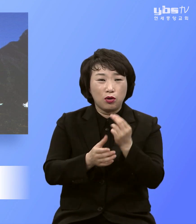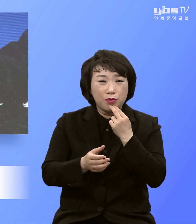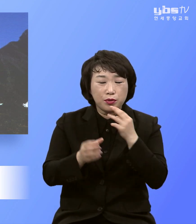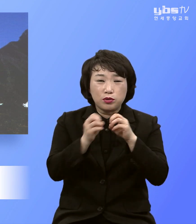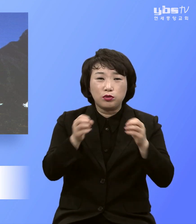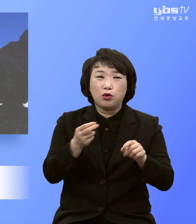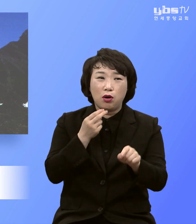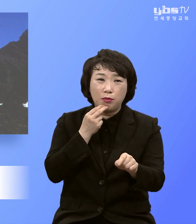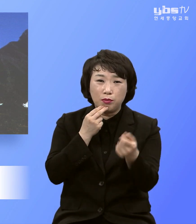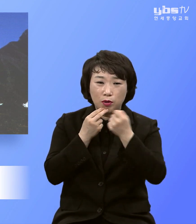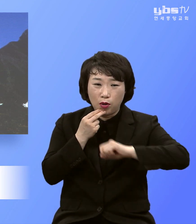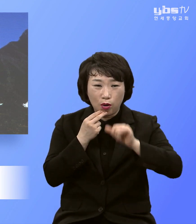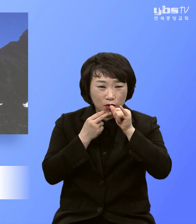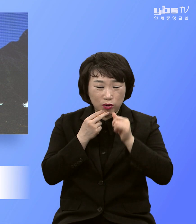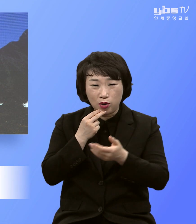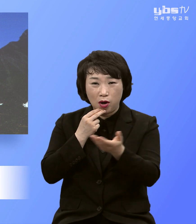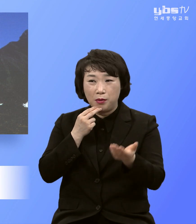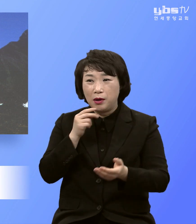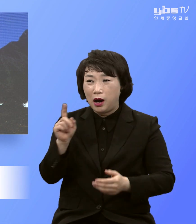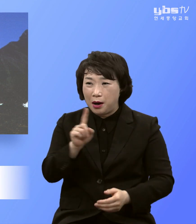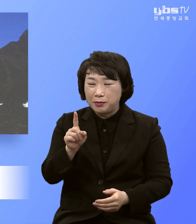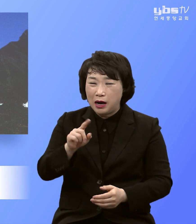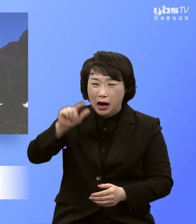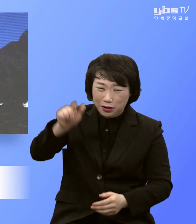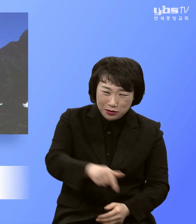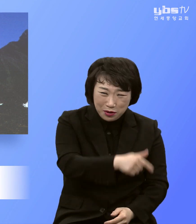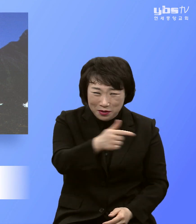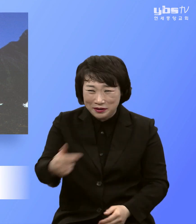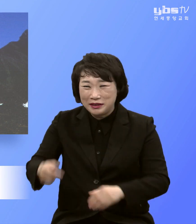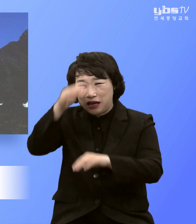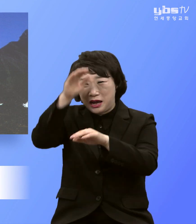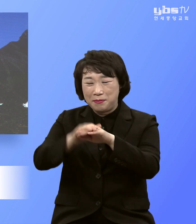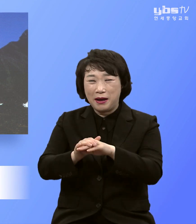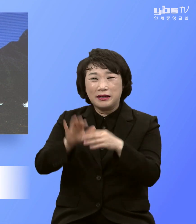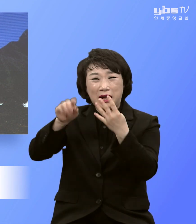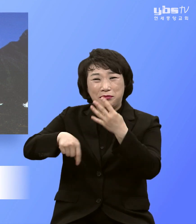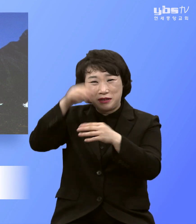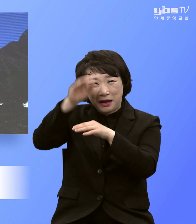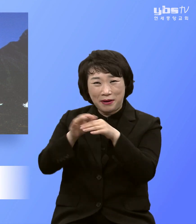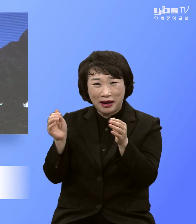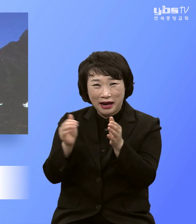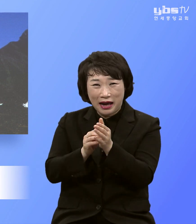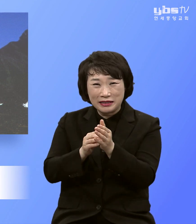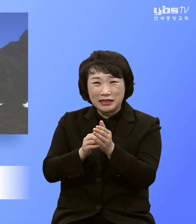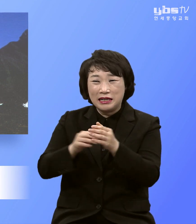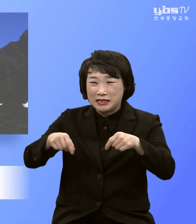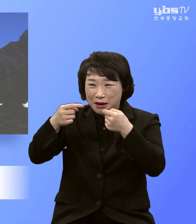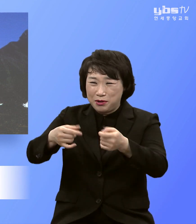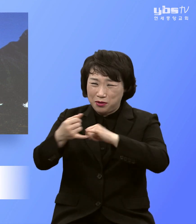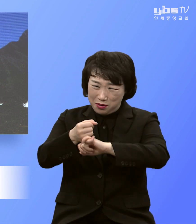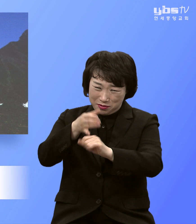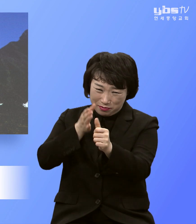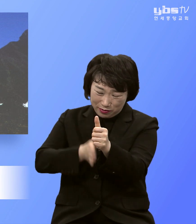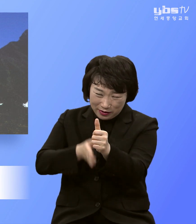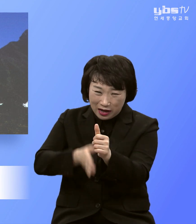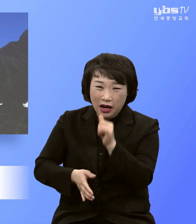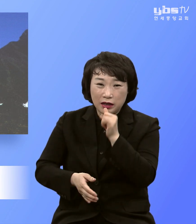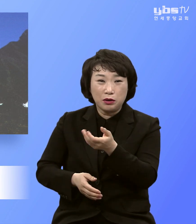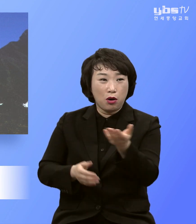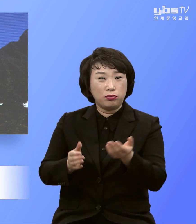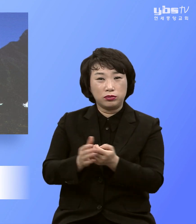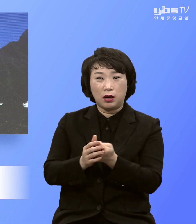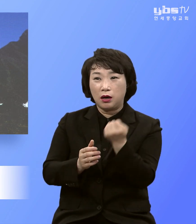사람 거역. 아무리 온종일 예배 드리는 사보 예배 꼭 드려야 된다고